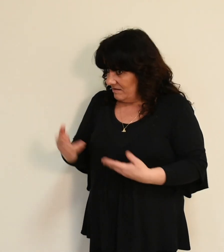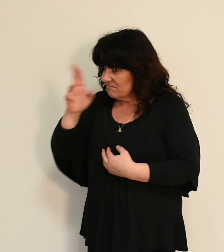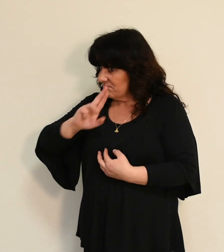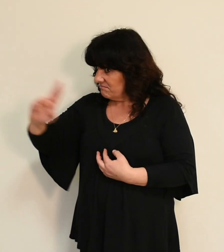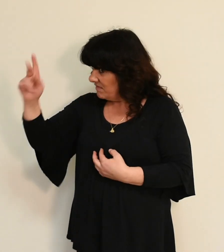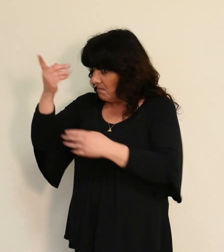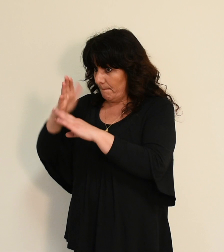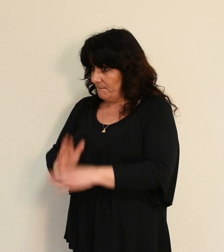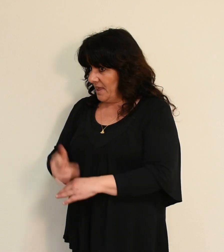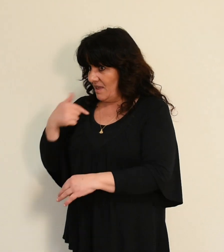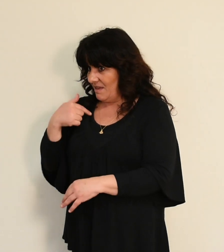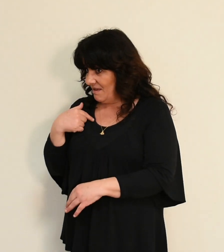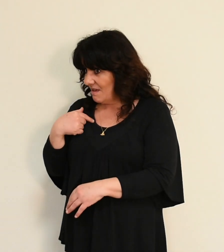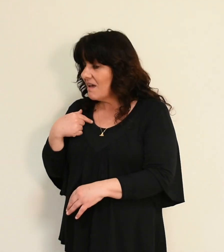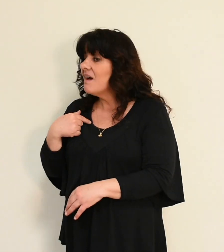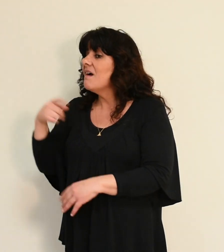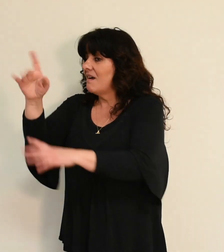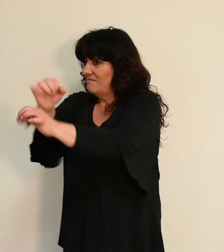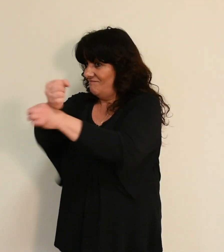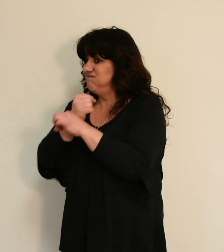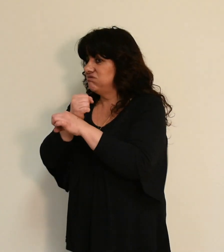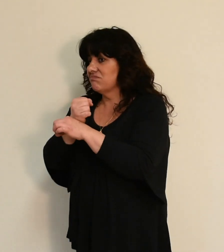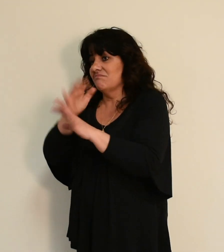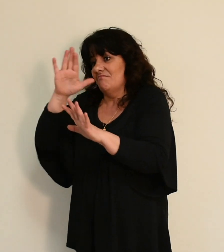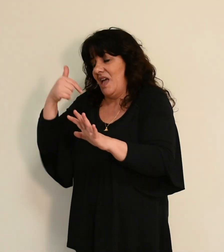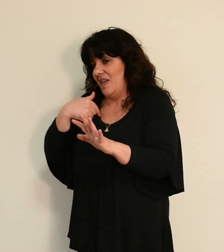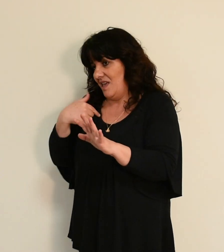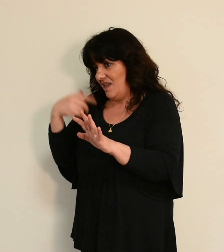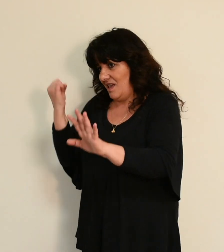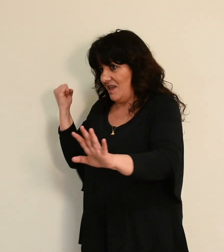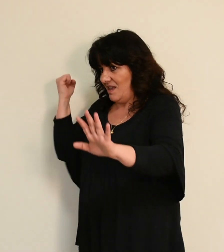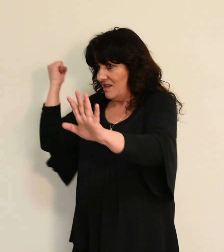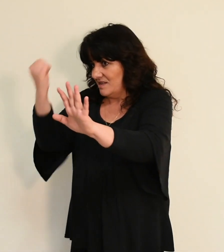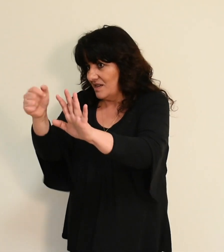Mais je n'ai pas voulu porter la main sur le Messie du Seigneur.